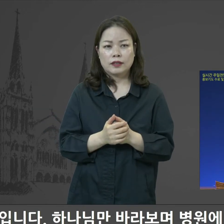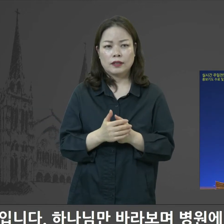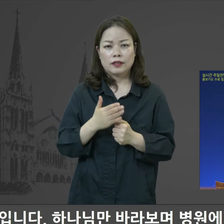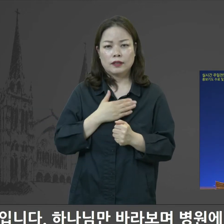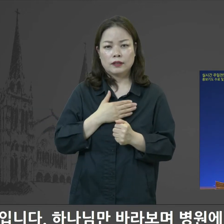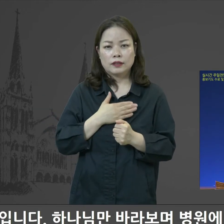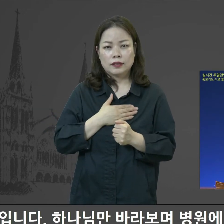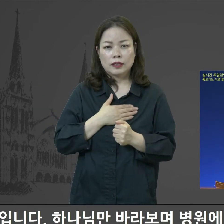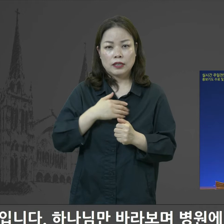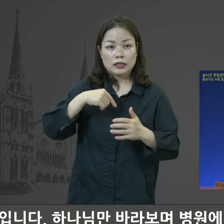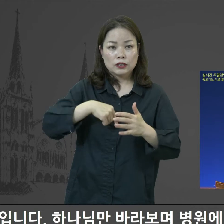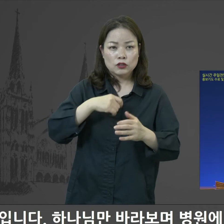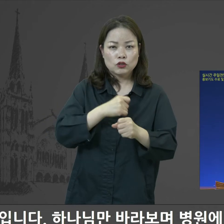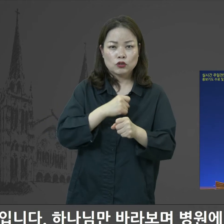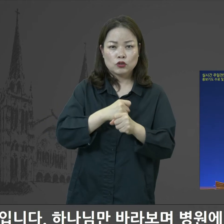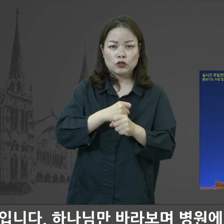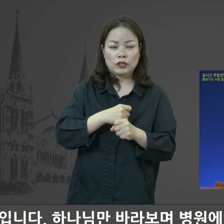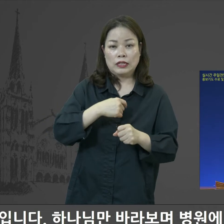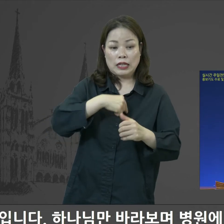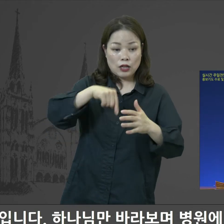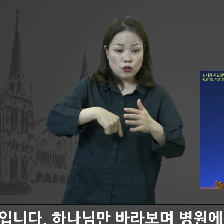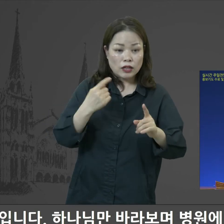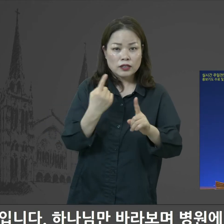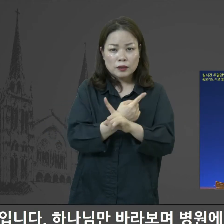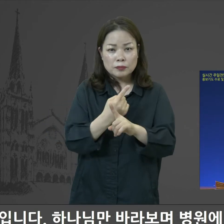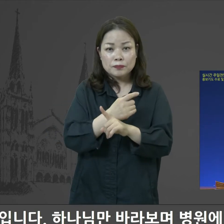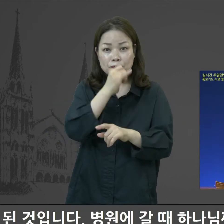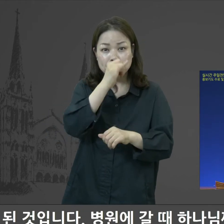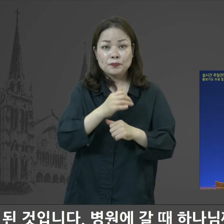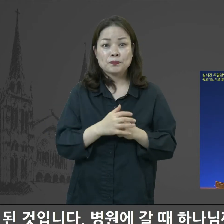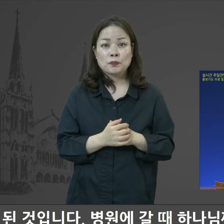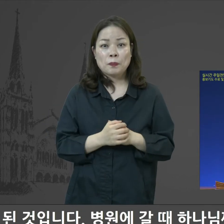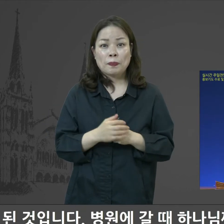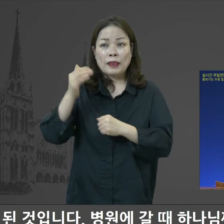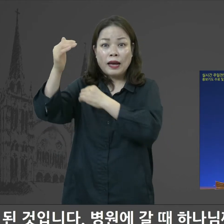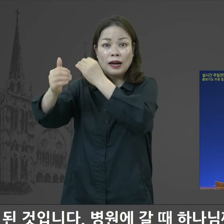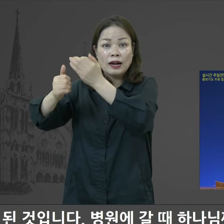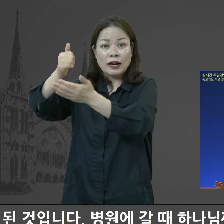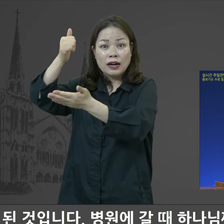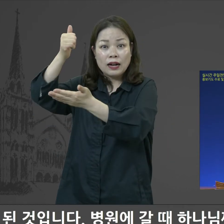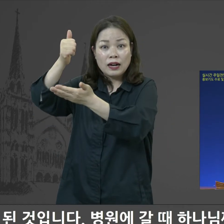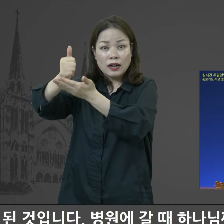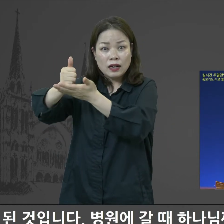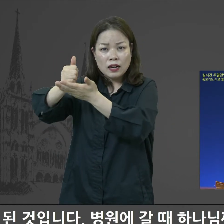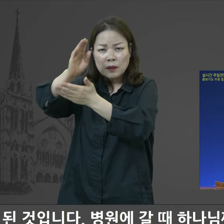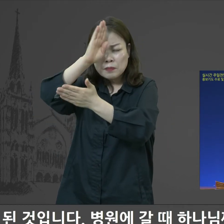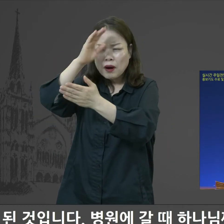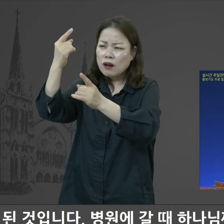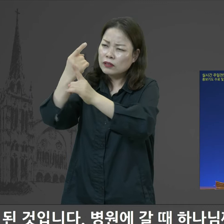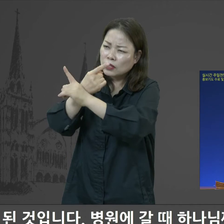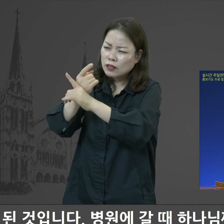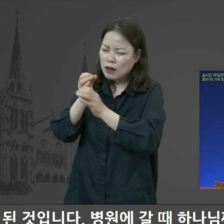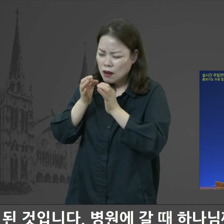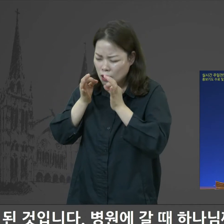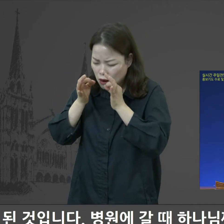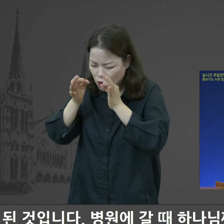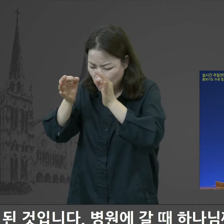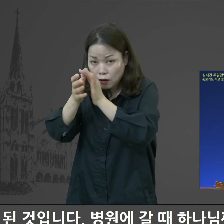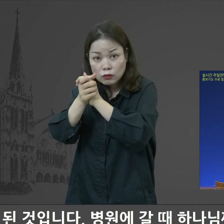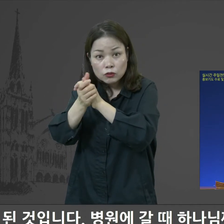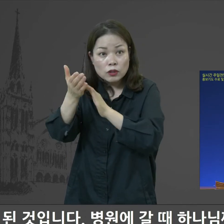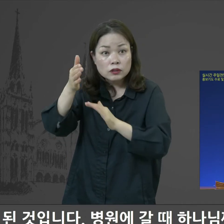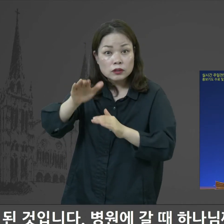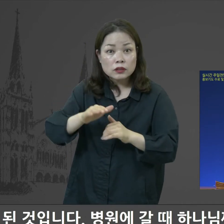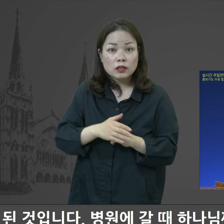내유의 은혜입니다. 영어로 이너 힐링이라 할 수 있습니다. 하나님께 병을 고쳐달라고 간절하게